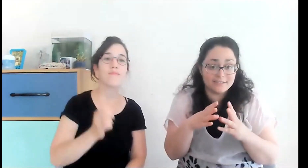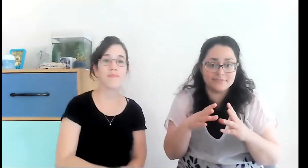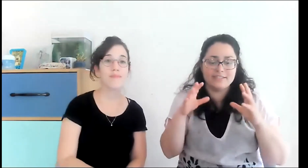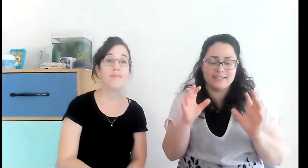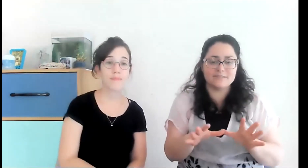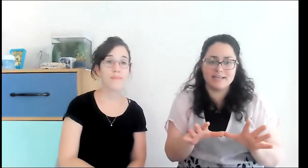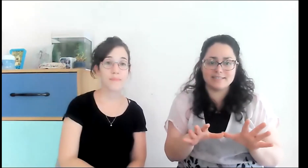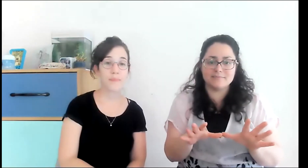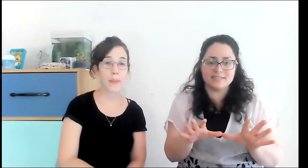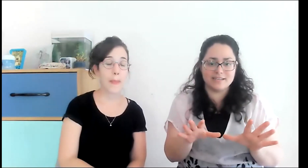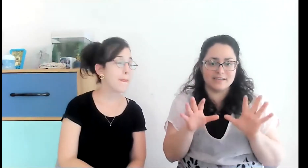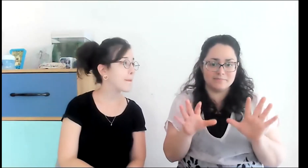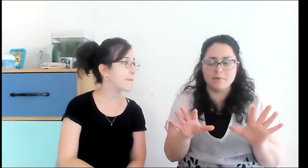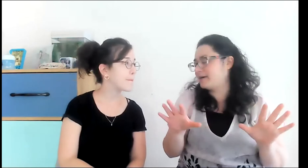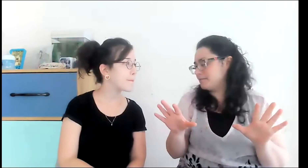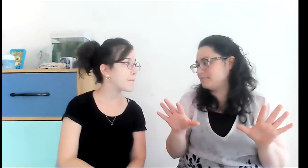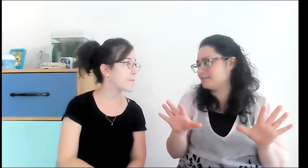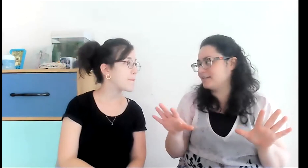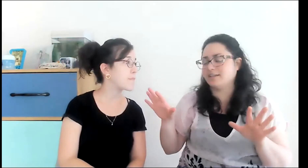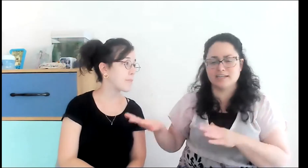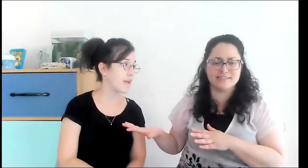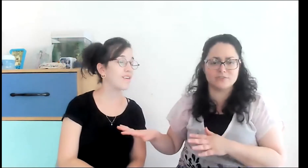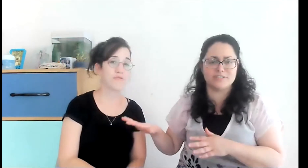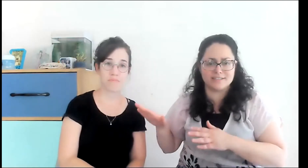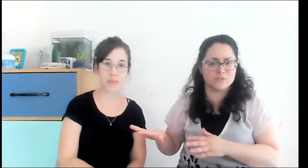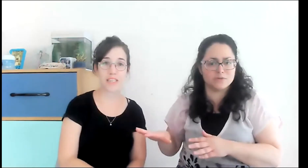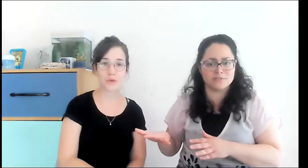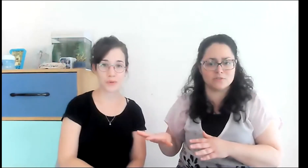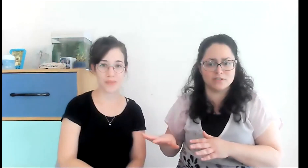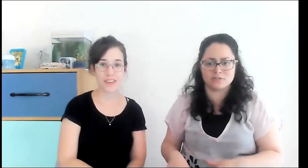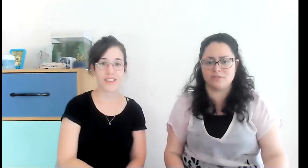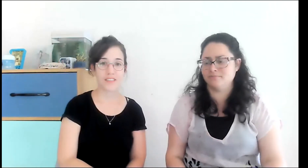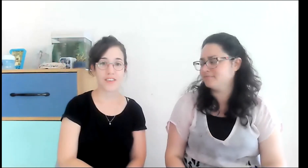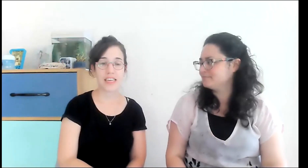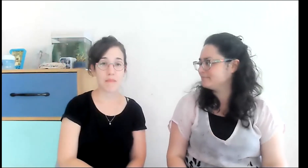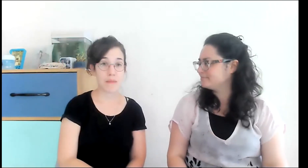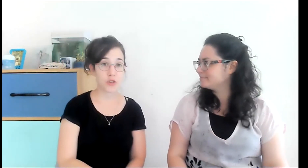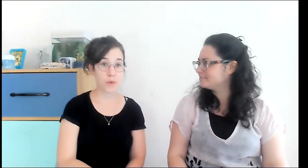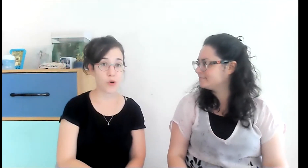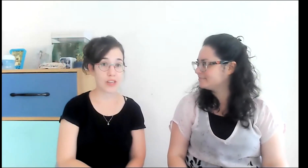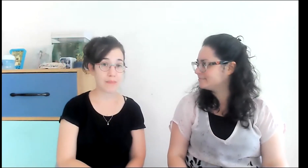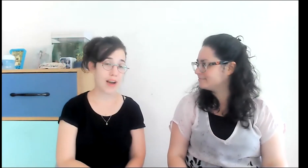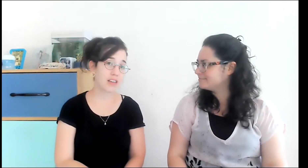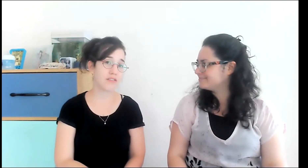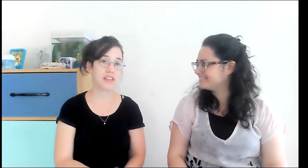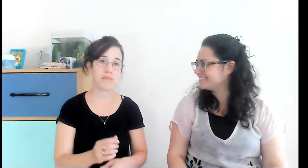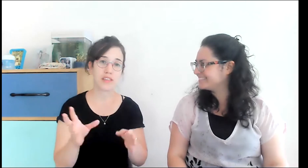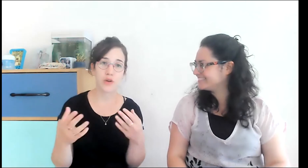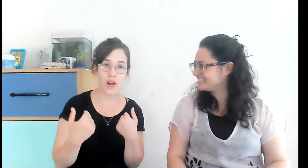הרצף, אז בעצם זה יהיה ממש ממש בסדר, וכן איתנו, והיא תעזור לנו לזכור את הכל. ואני גם ממש פה כל הזמן, ואתם תסתכלו